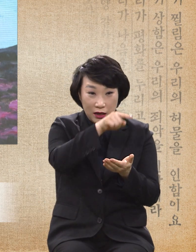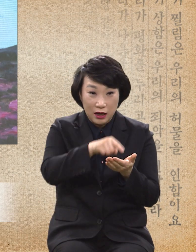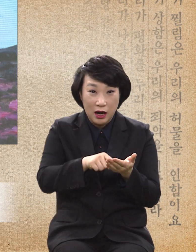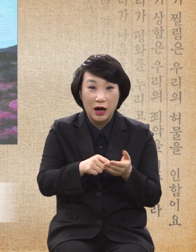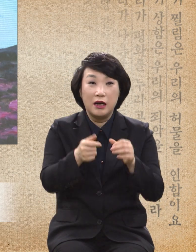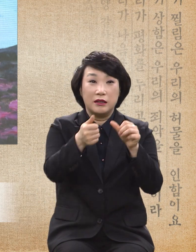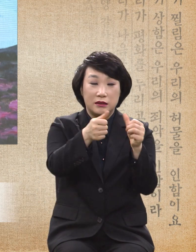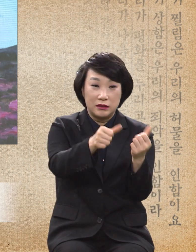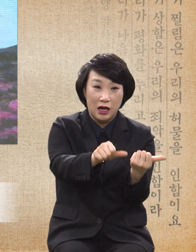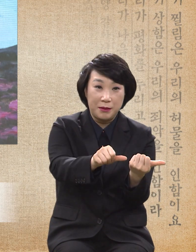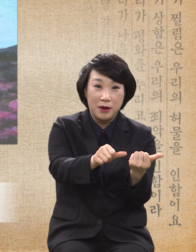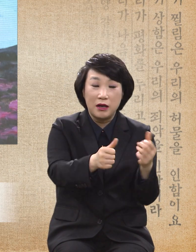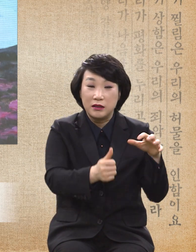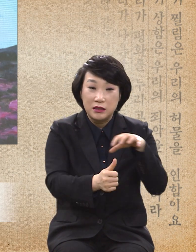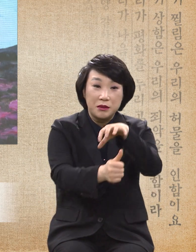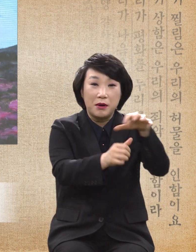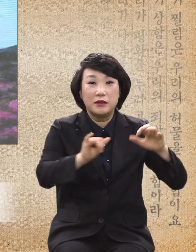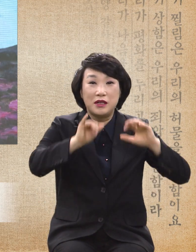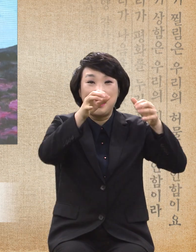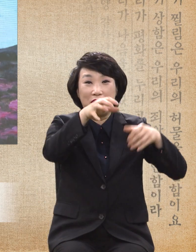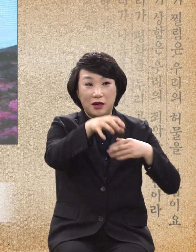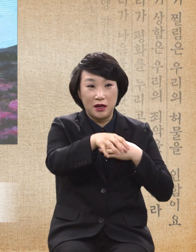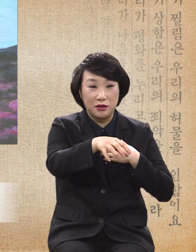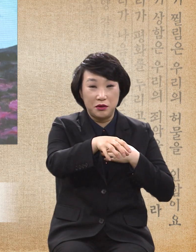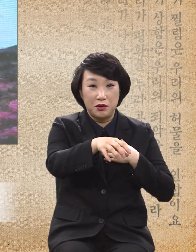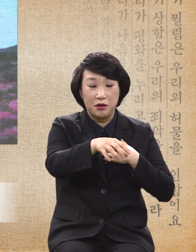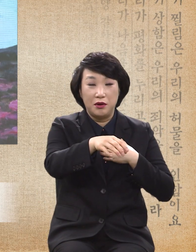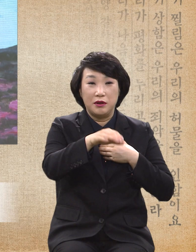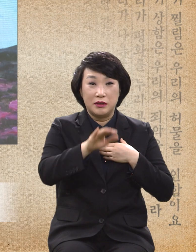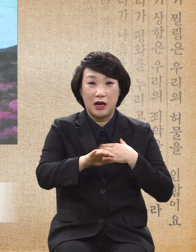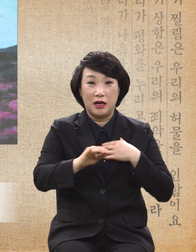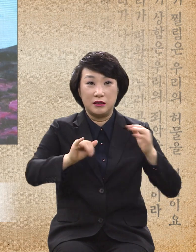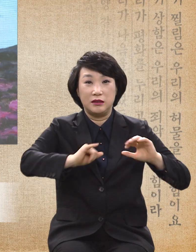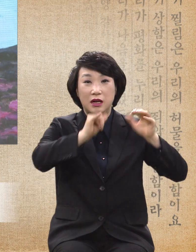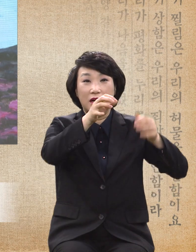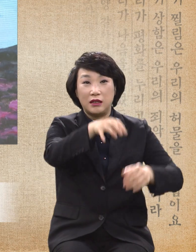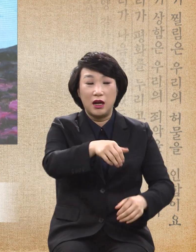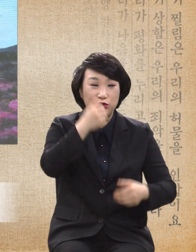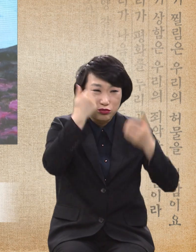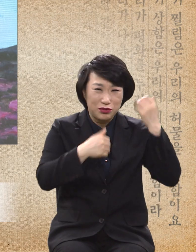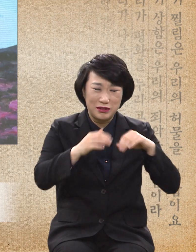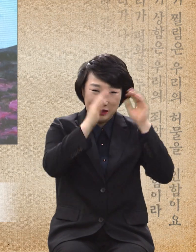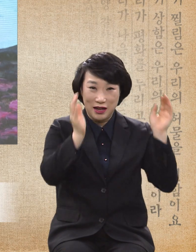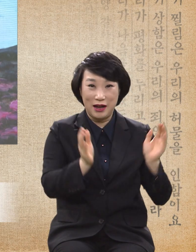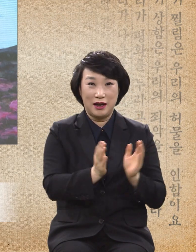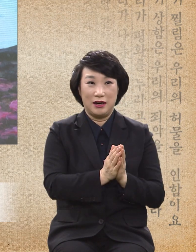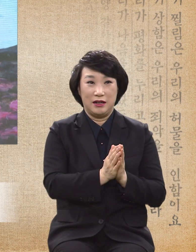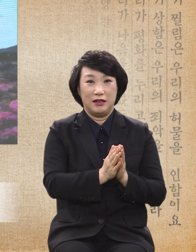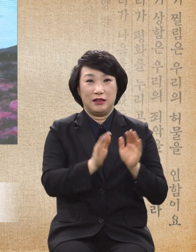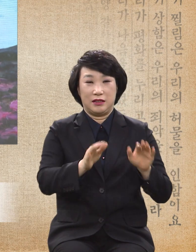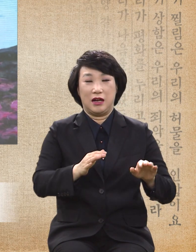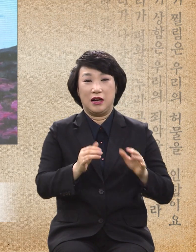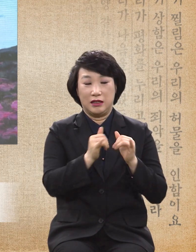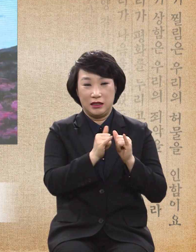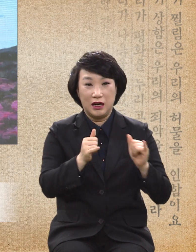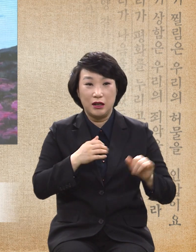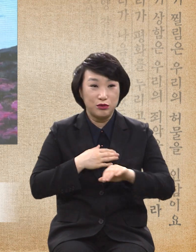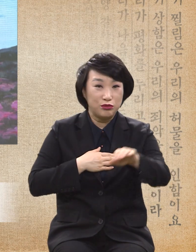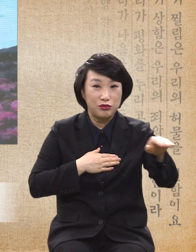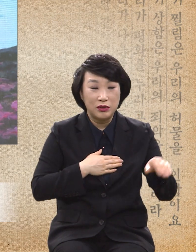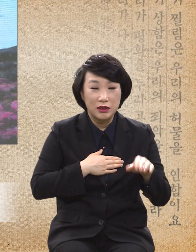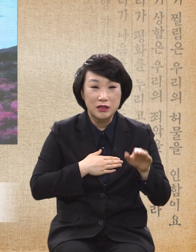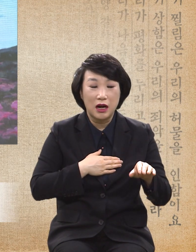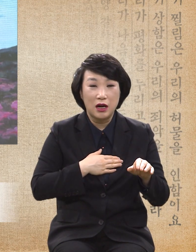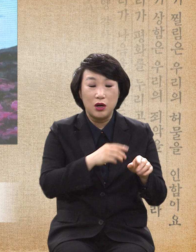죄값인 사망이 지배하는 세상에서 이 세상에 누구든지 우리 그